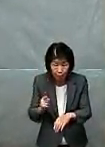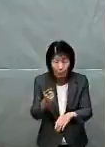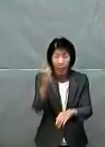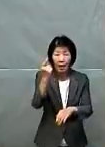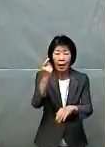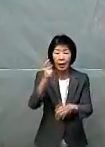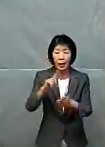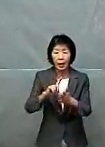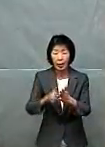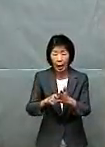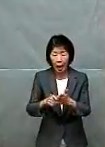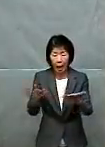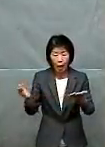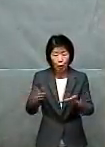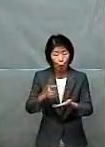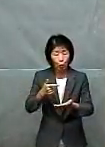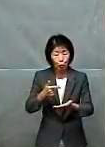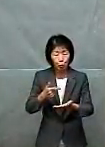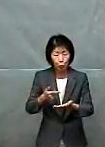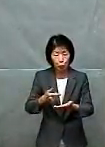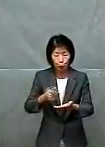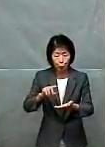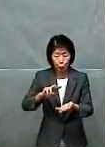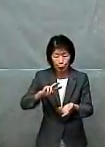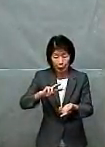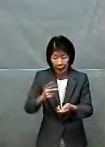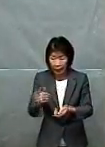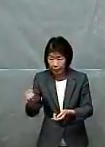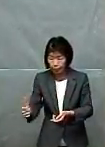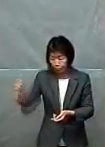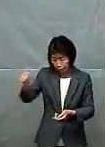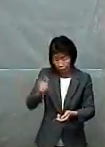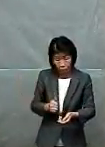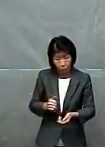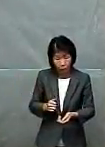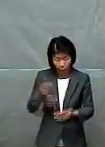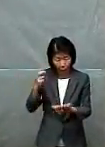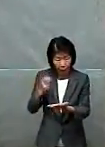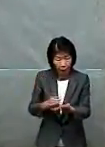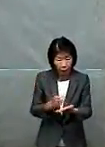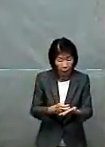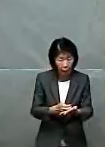ども、 はい、 職務代理者の規定が県にそもそもないのでしょうか。